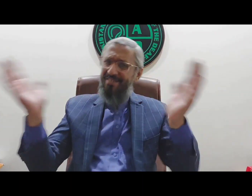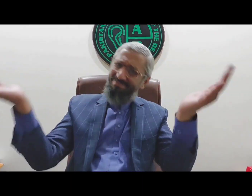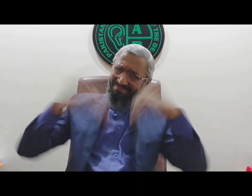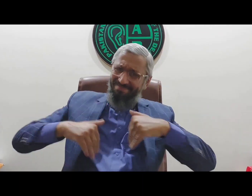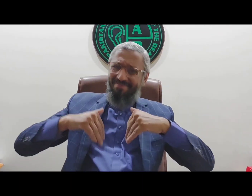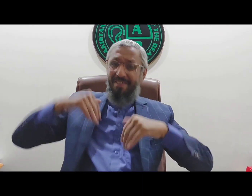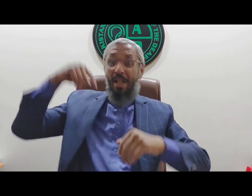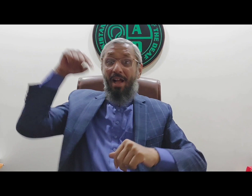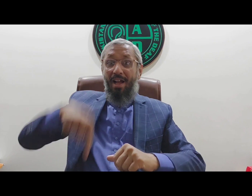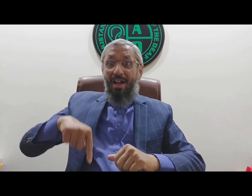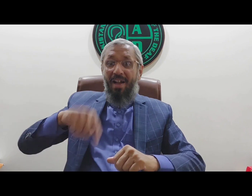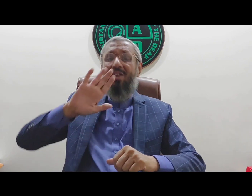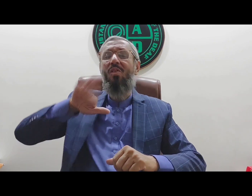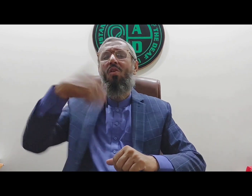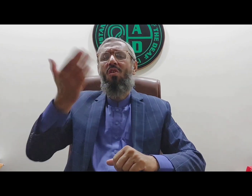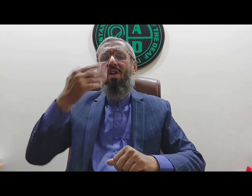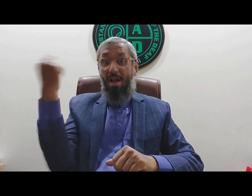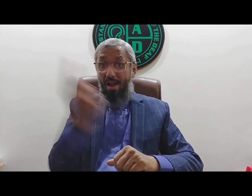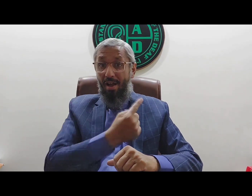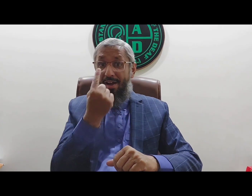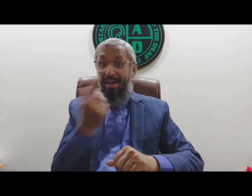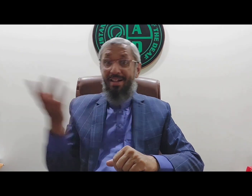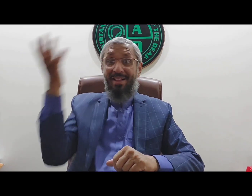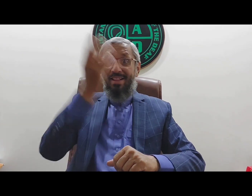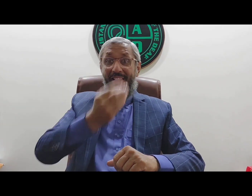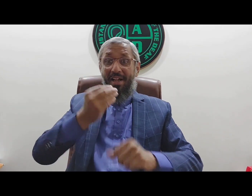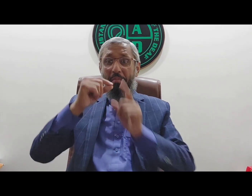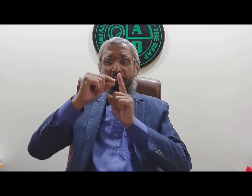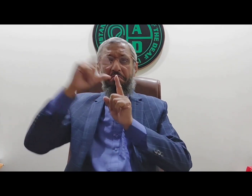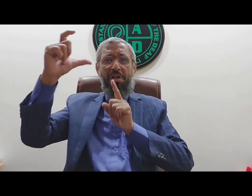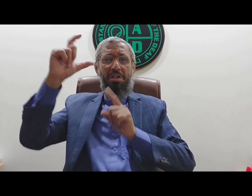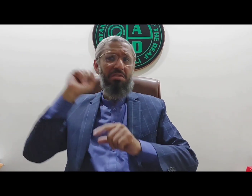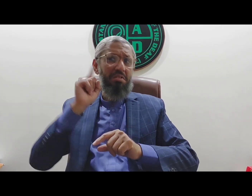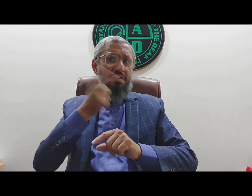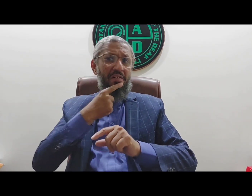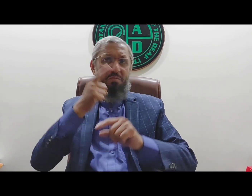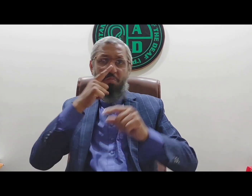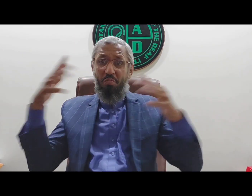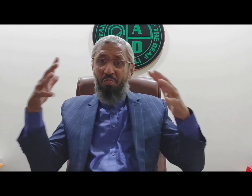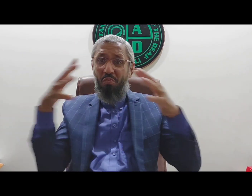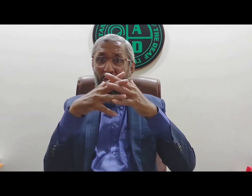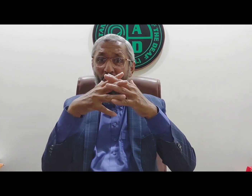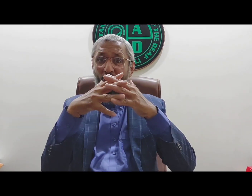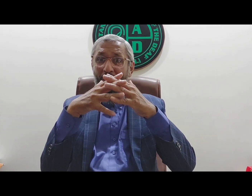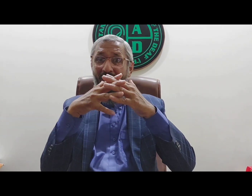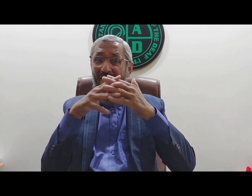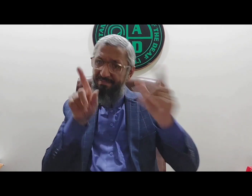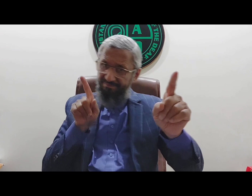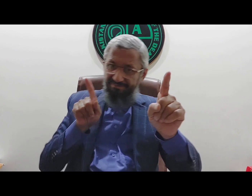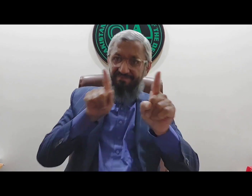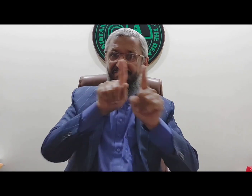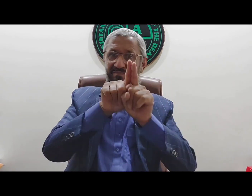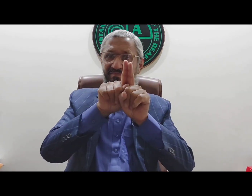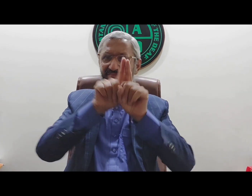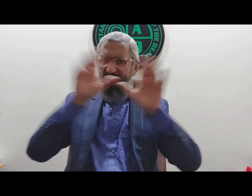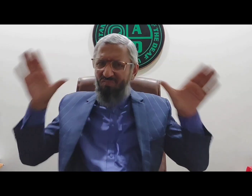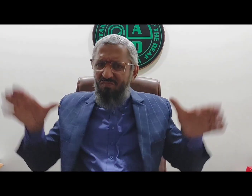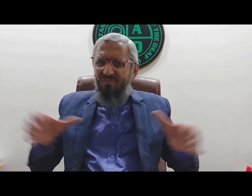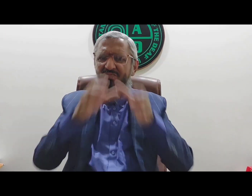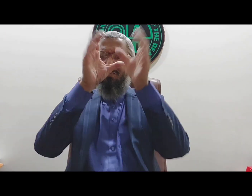आइए आज और हर दिन पाकिस्तानी डेफ ख्वातीन के साथ यकजहती के लिए